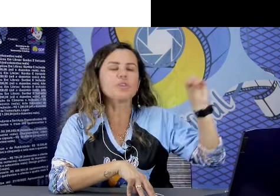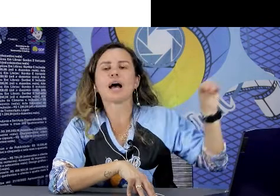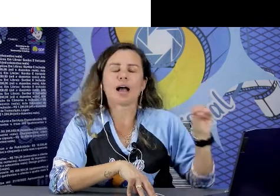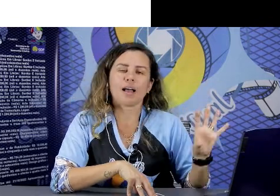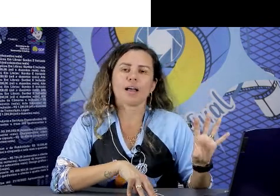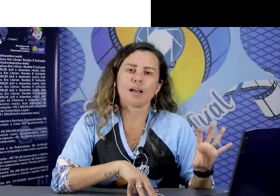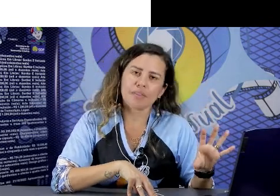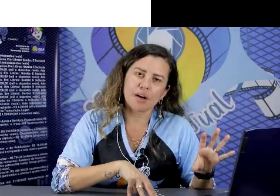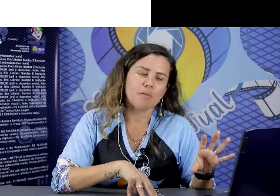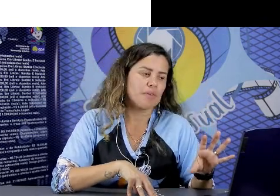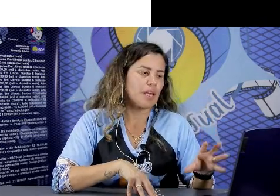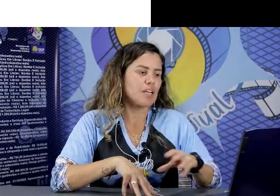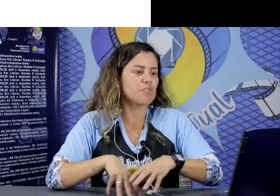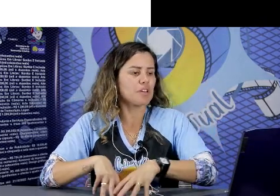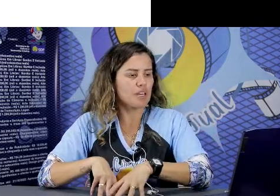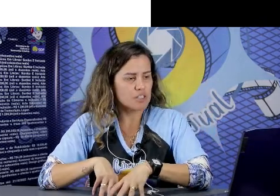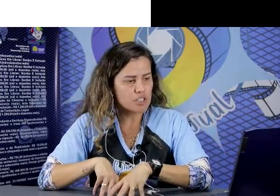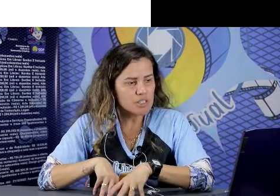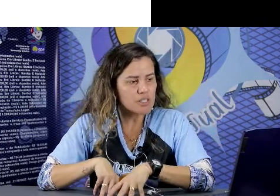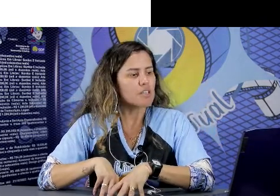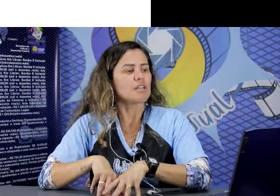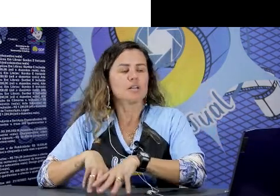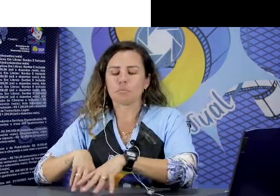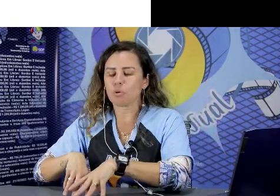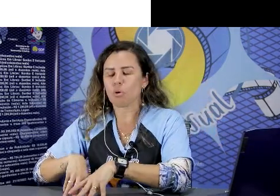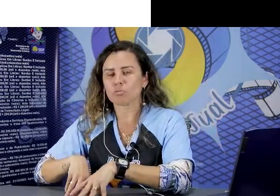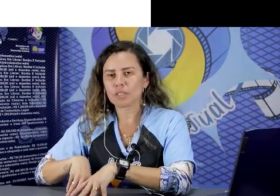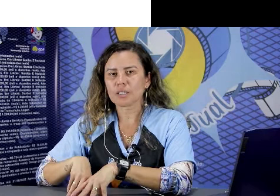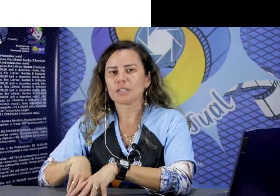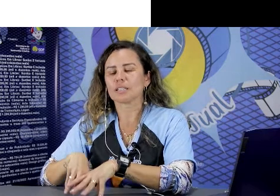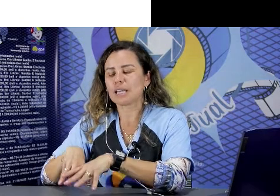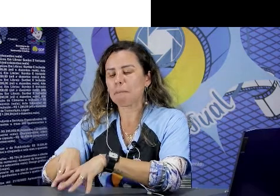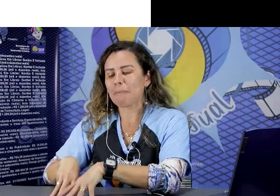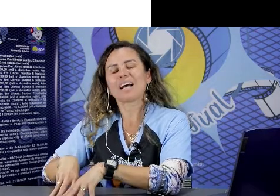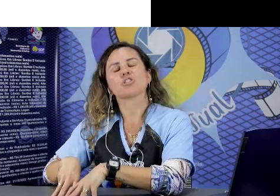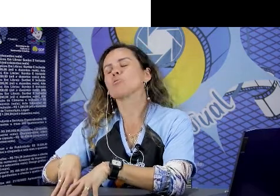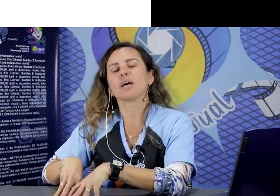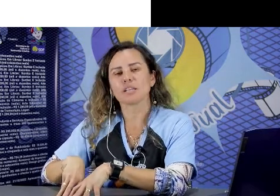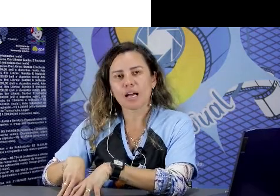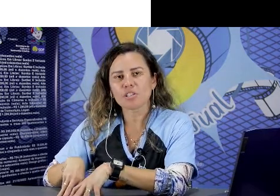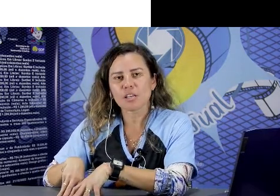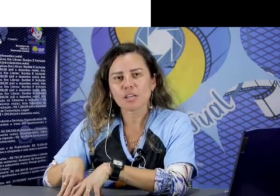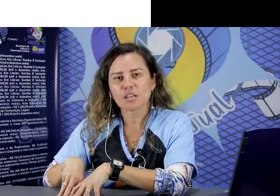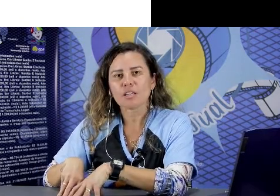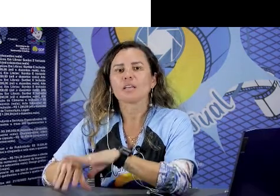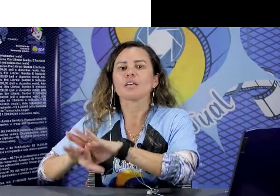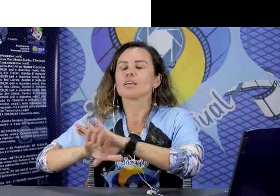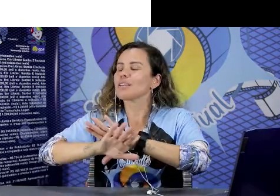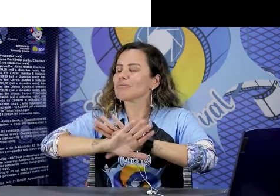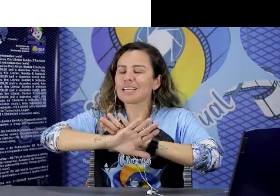cuidar. Não, ele é diferente por conta da particularidade dele, que não tem